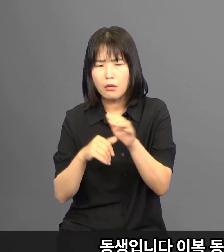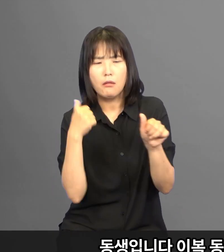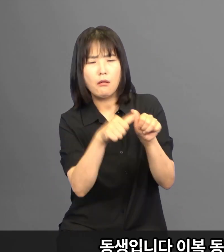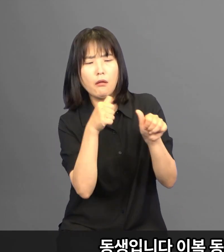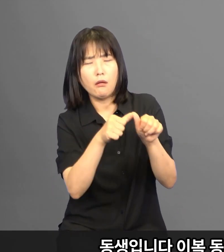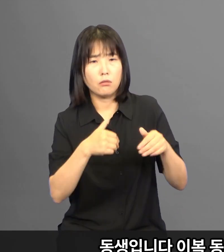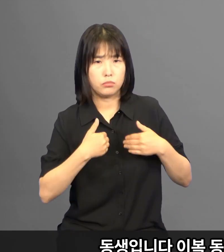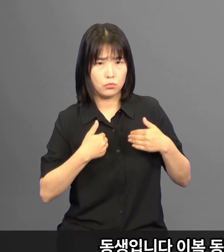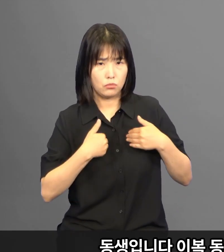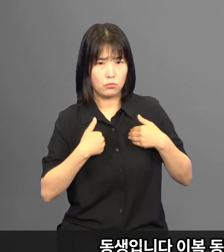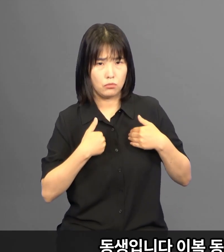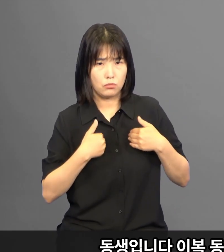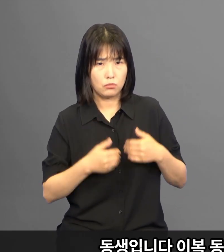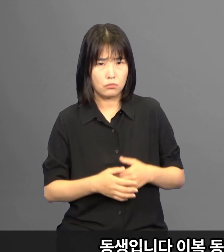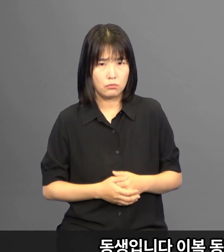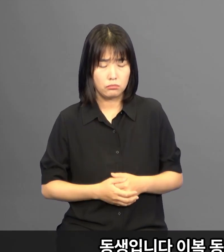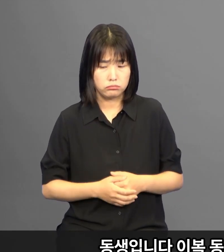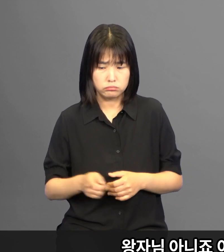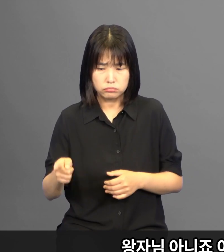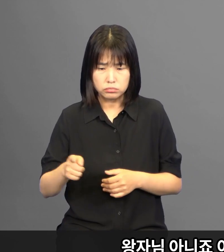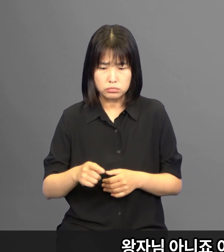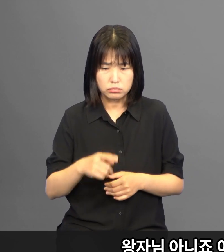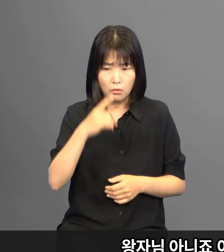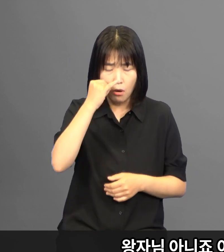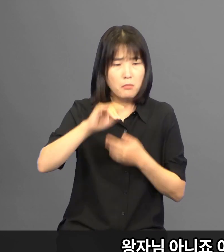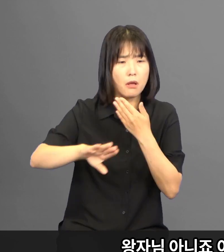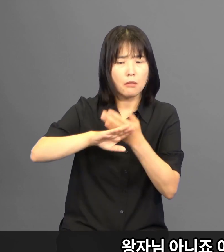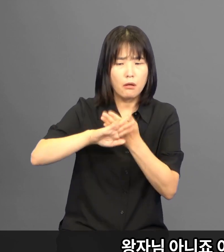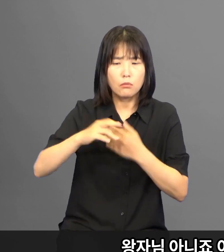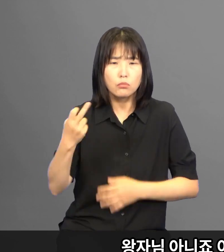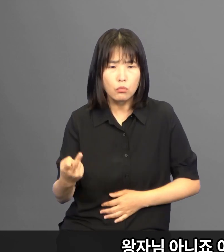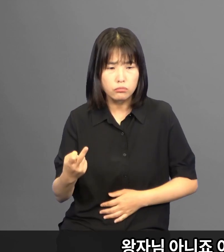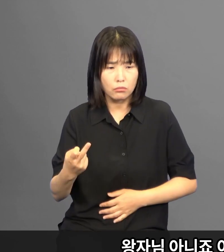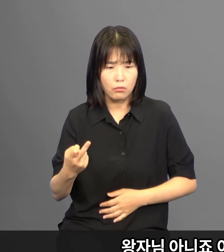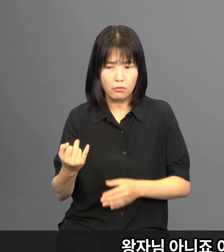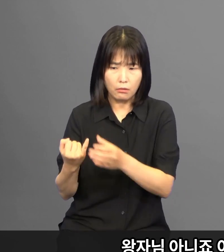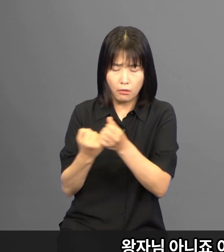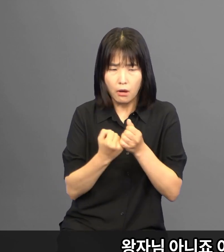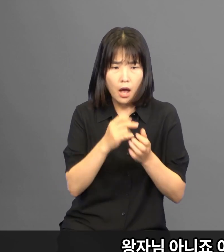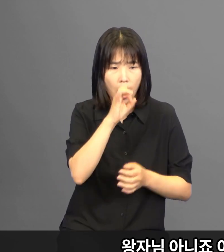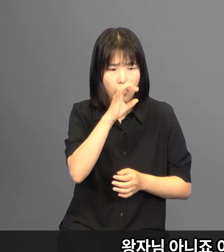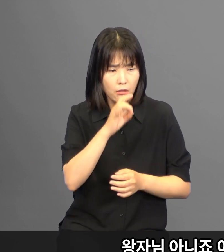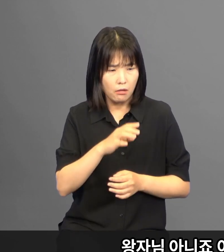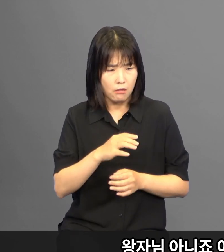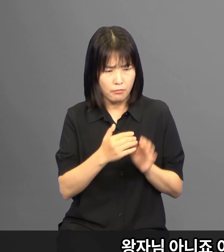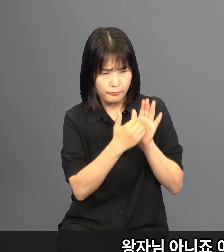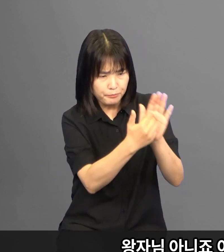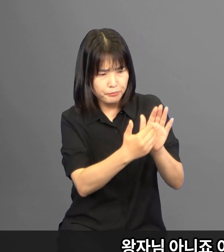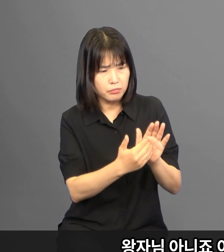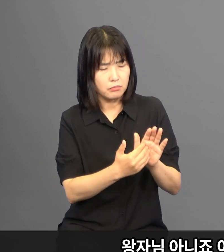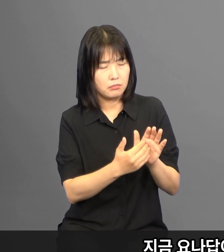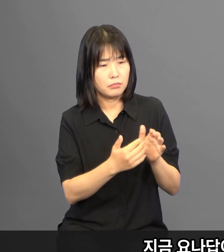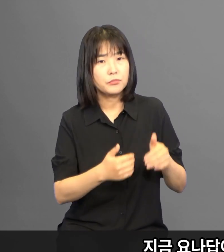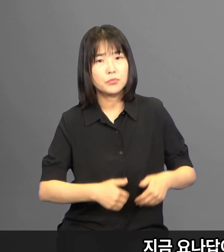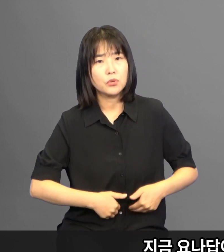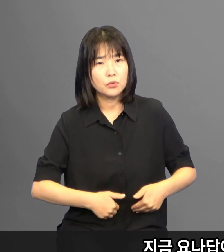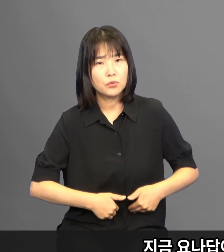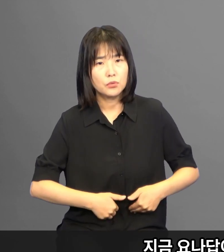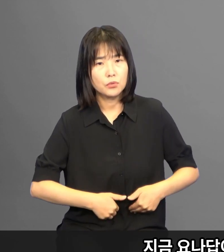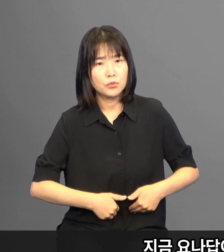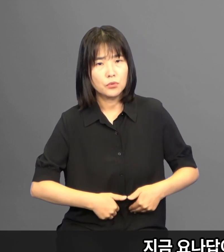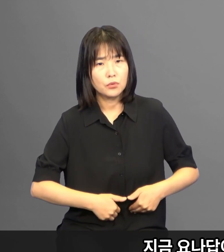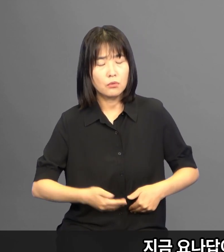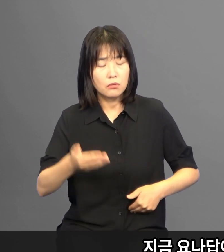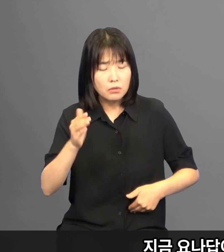동생입니다. 이복 동생입니다. 건들면 안 됩니다. 왕자님, 아니죠. 이거는 막았어야 됐는데, 지금 요나답이